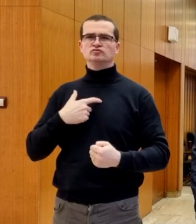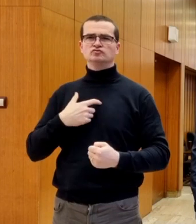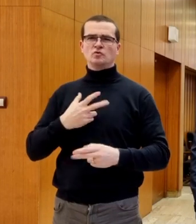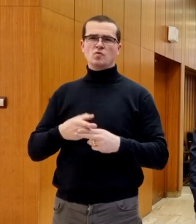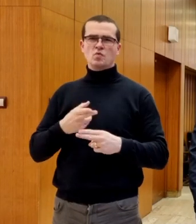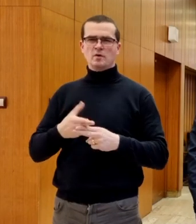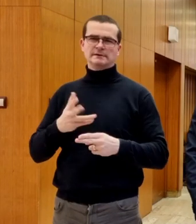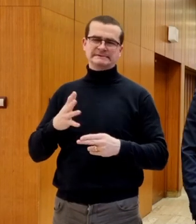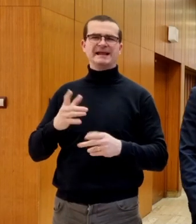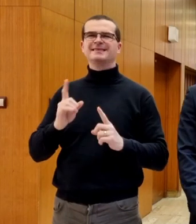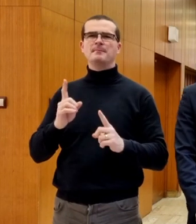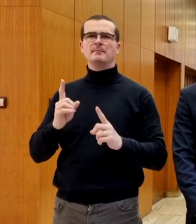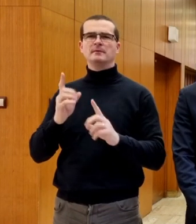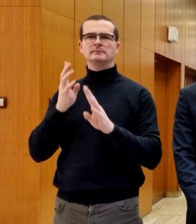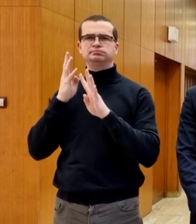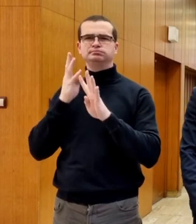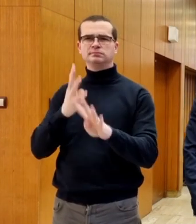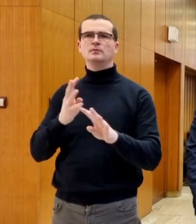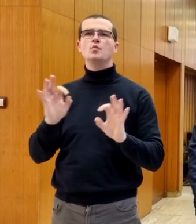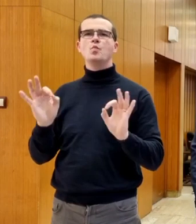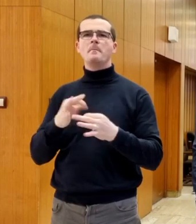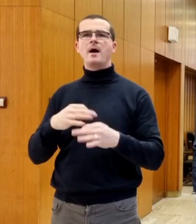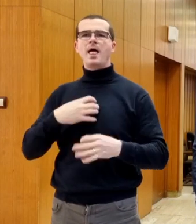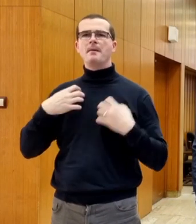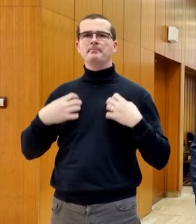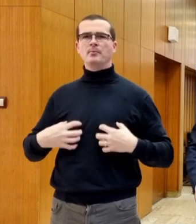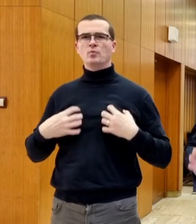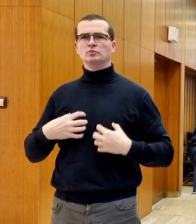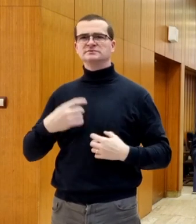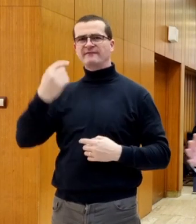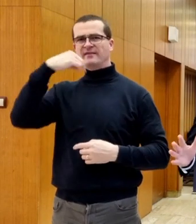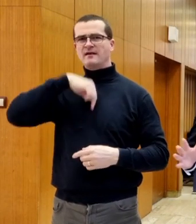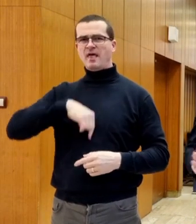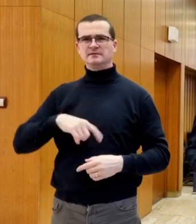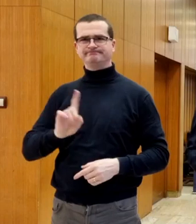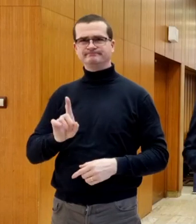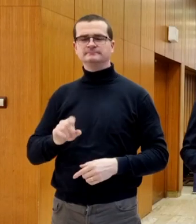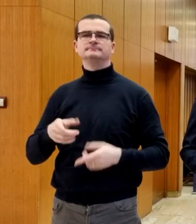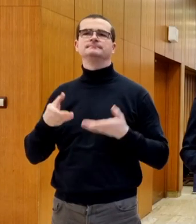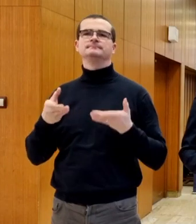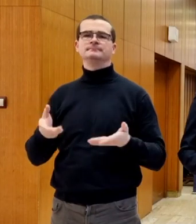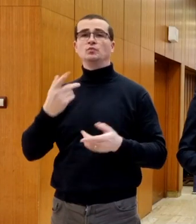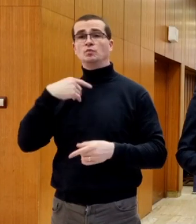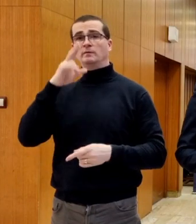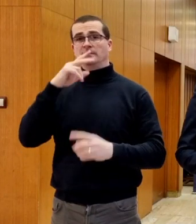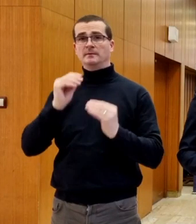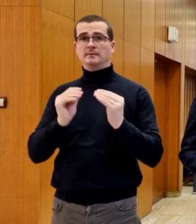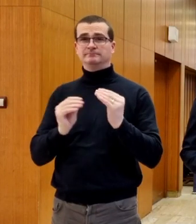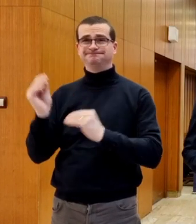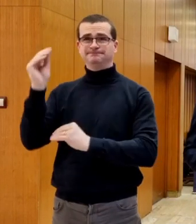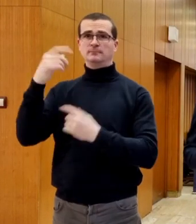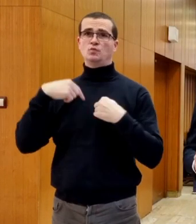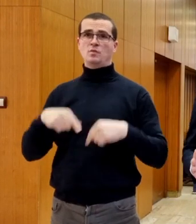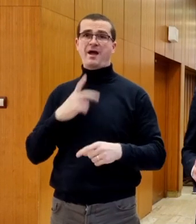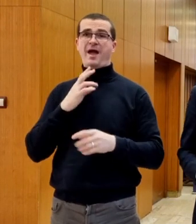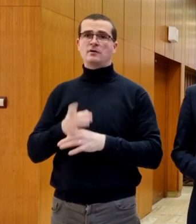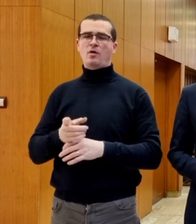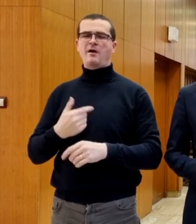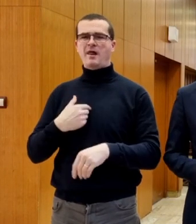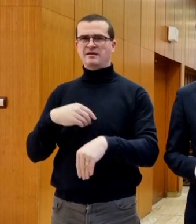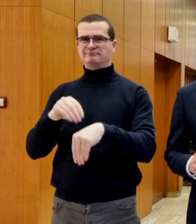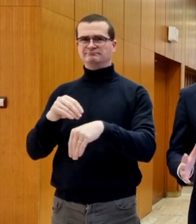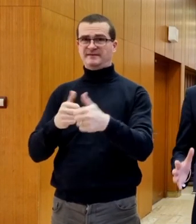na lôžka umelej plúcnej ventilácie. Uvidíme, ako rýchlo bude to kulminovať na Slovensku. Chcem však